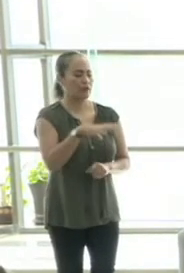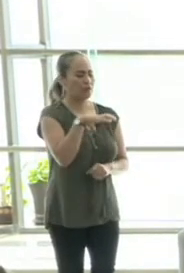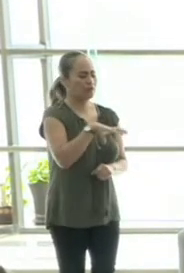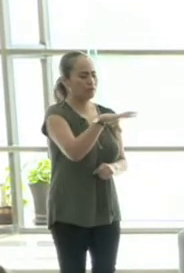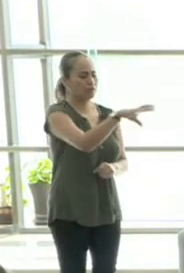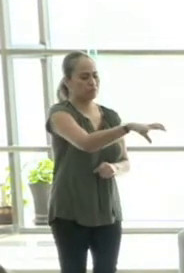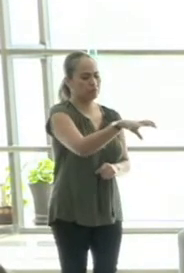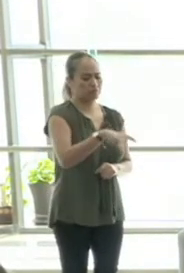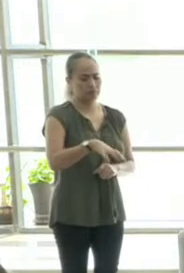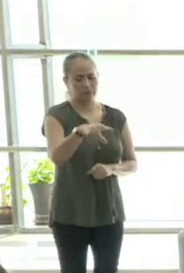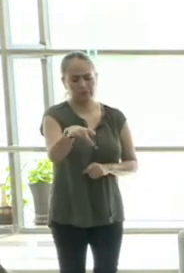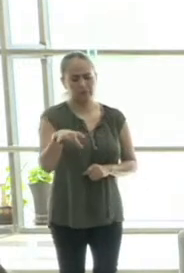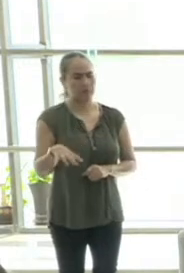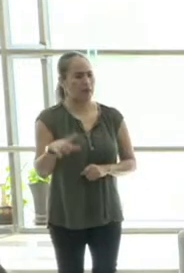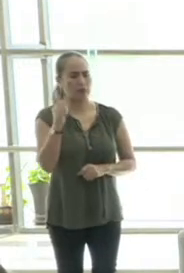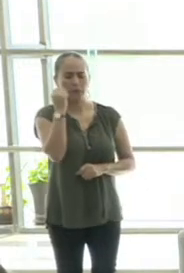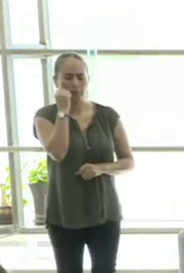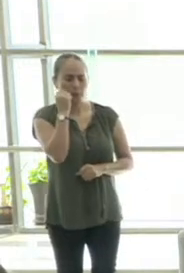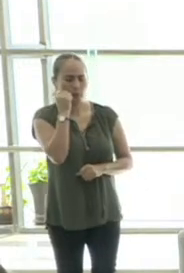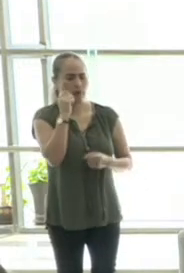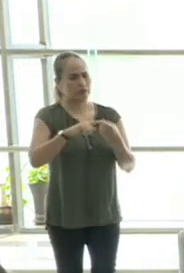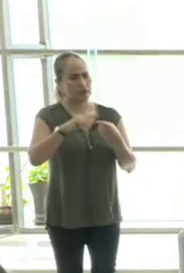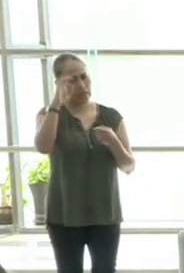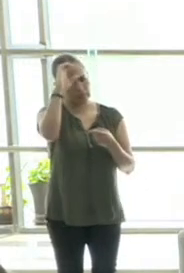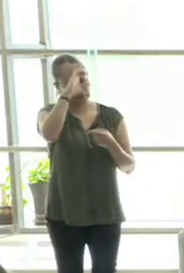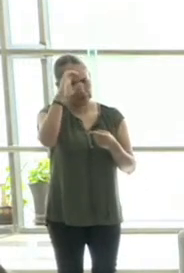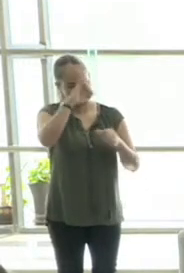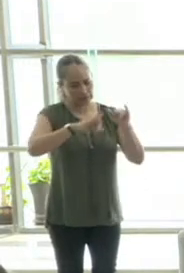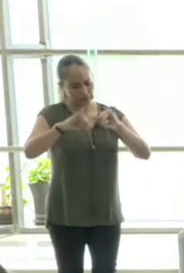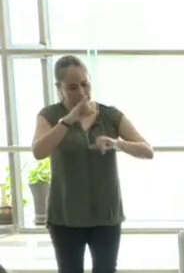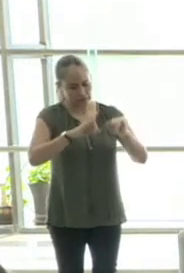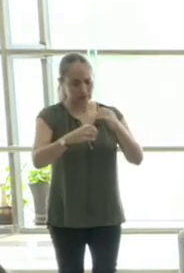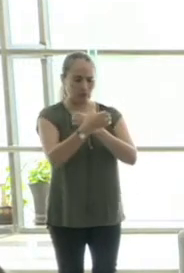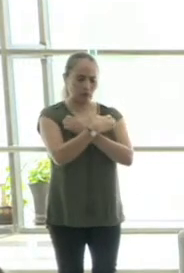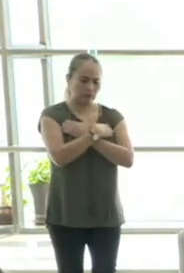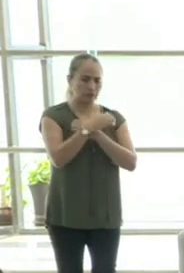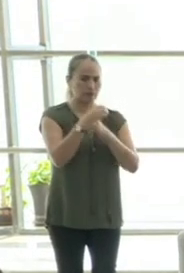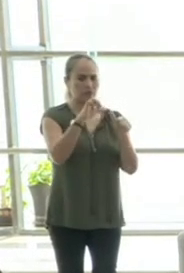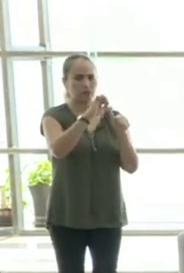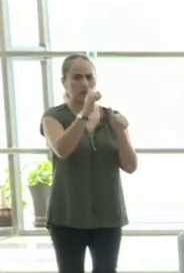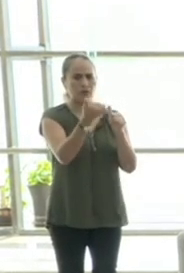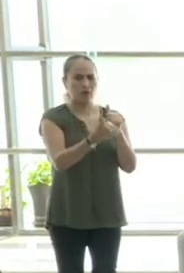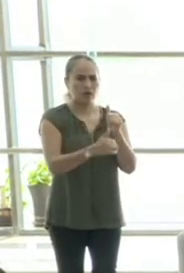nos encontremos ciencia educación artes deportes